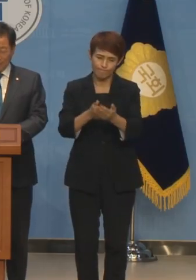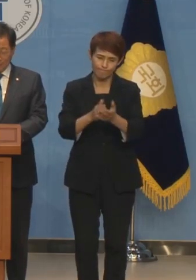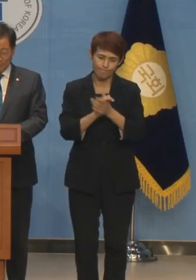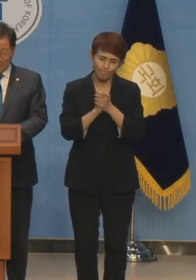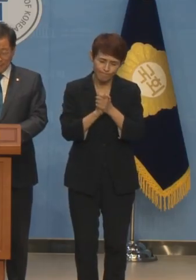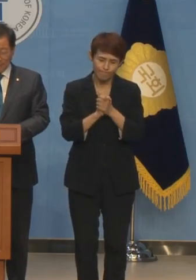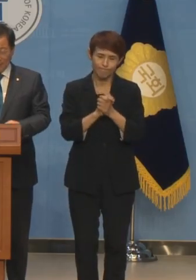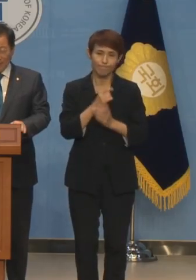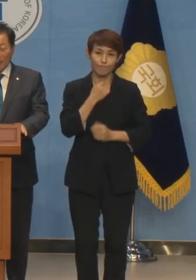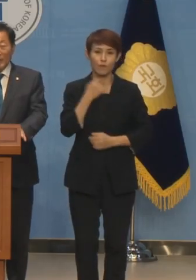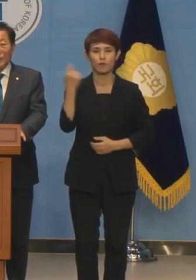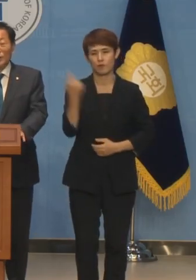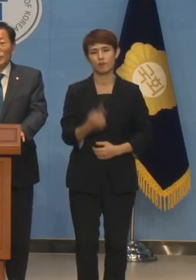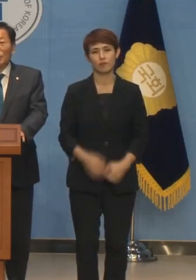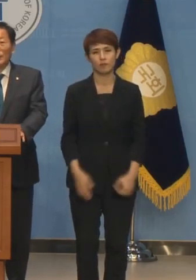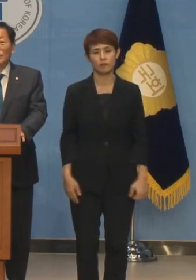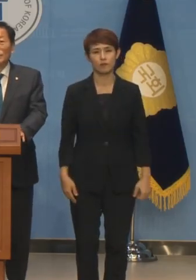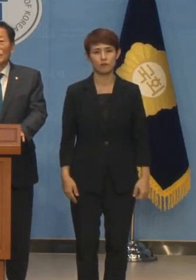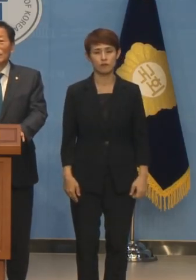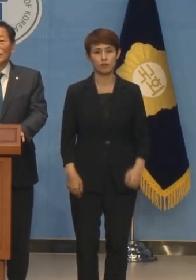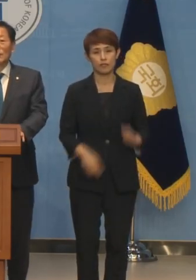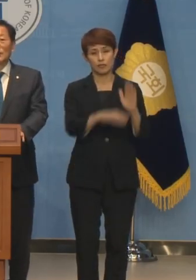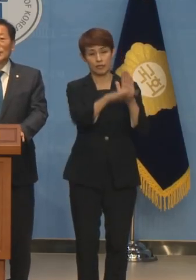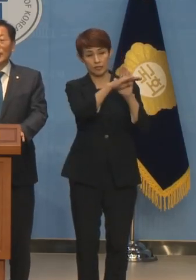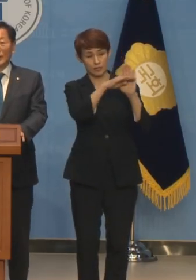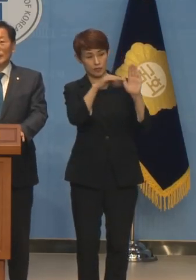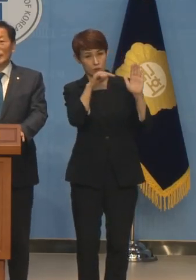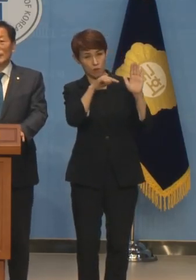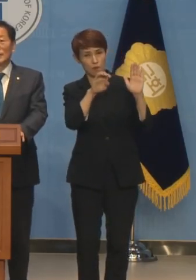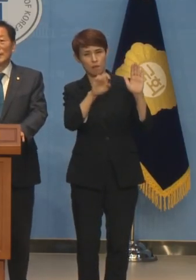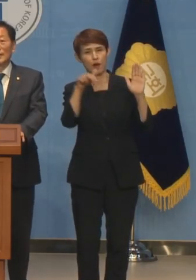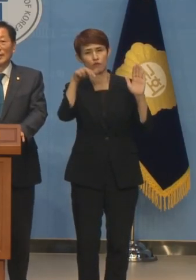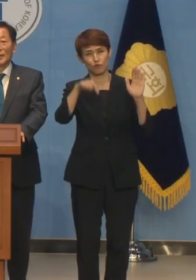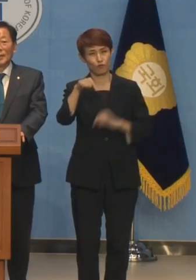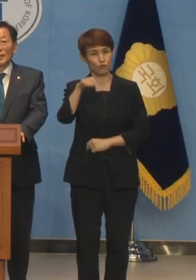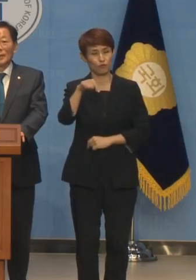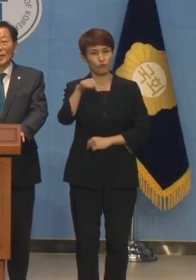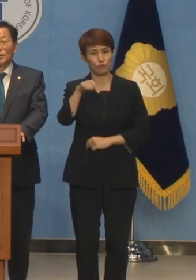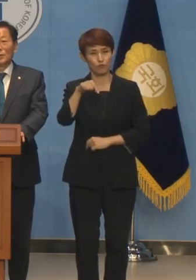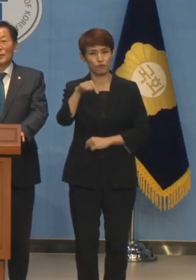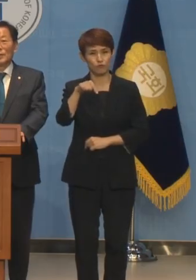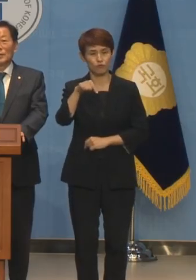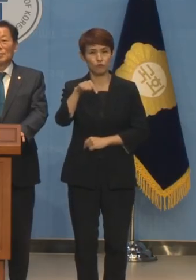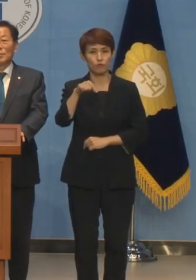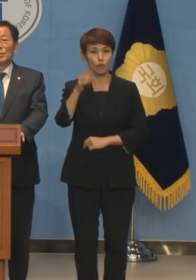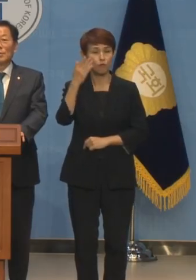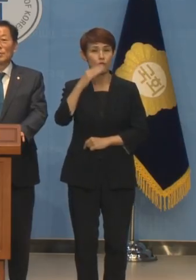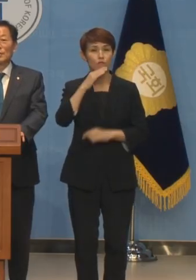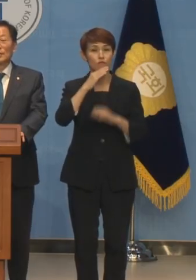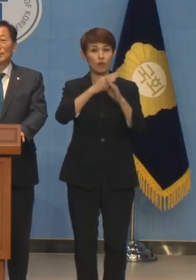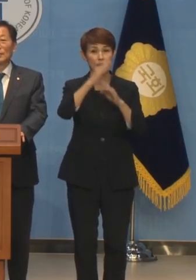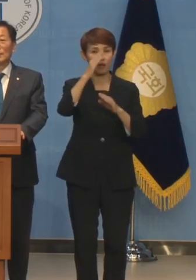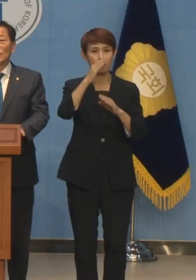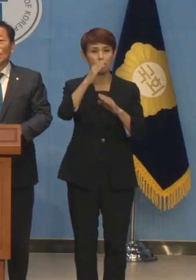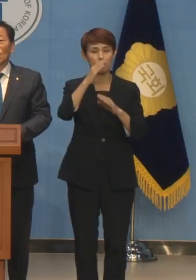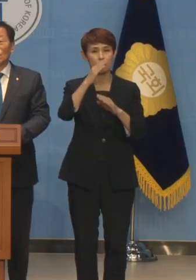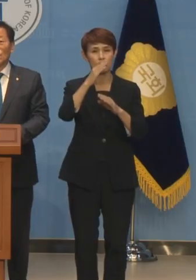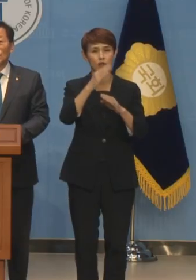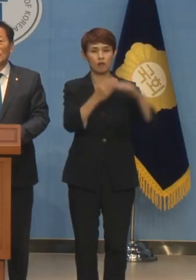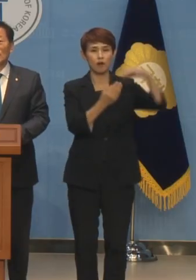이렇게 왔습니다. 적경지역 파주는 최근 대북전단 살포 그리고